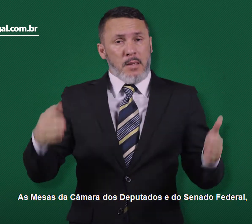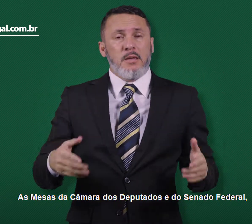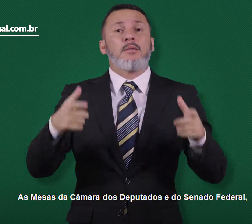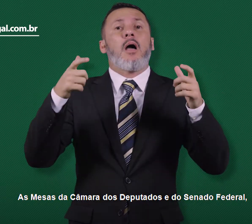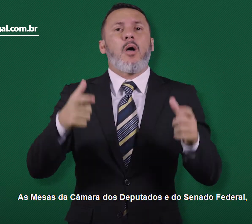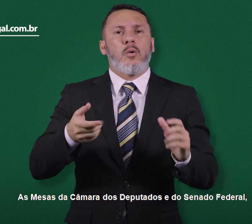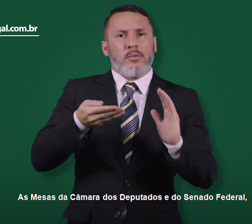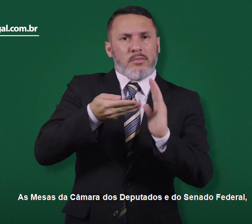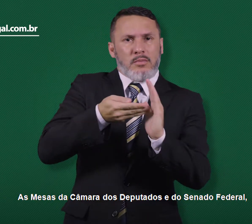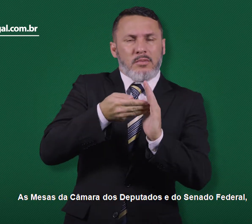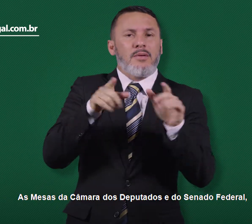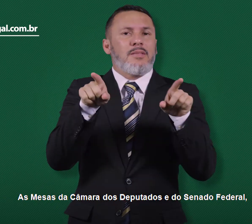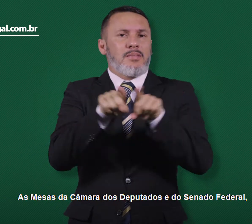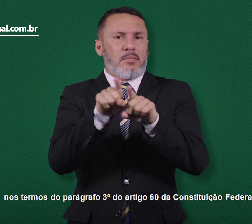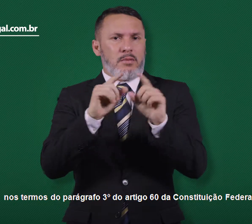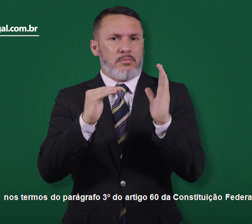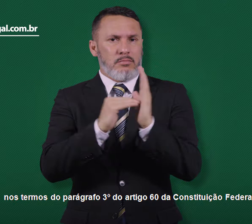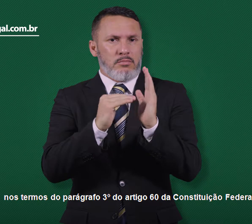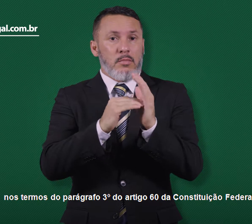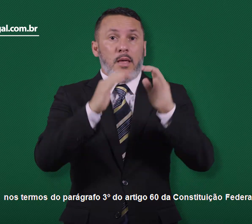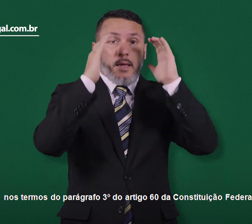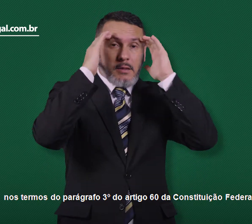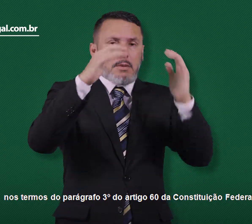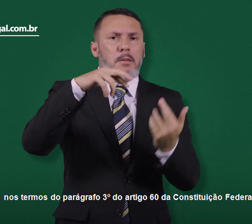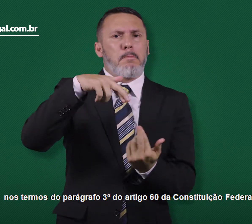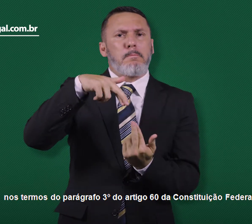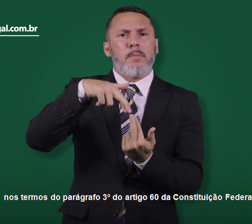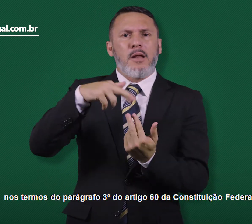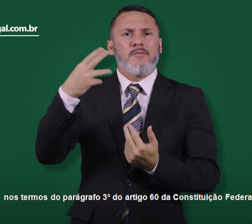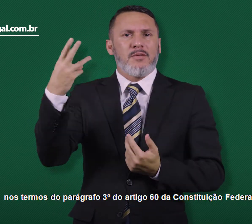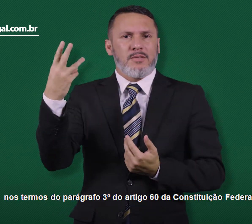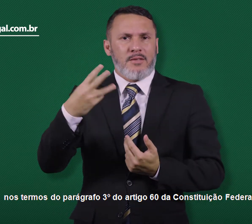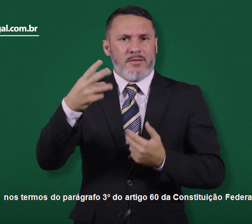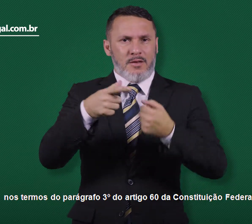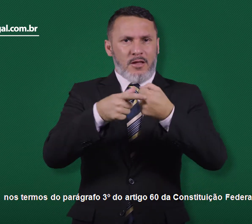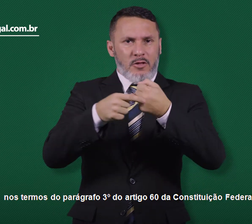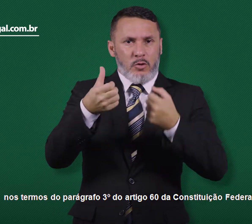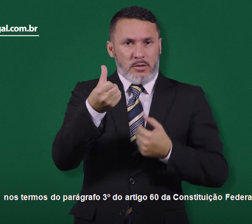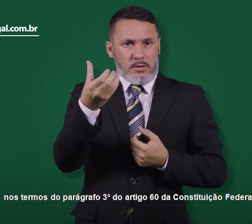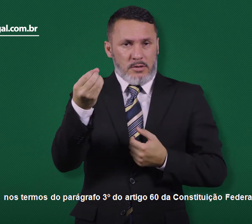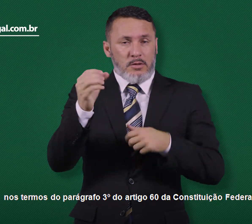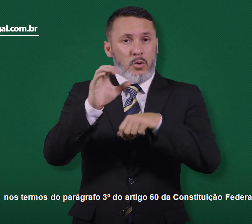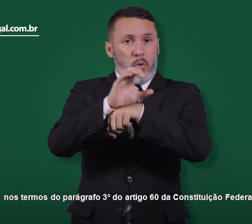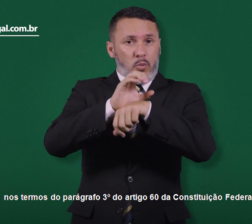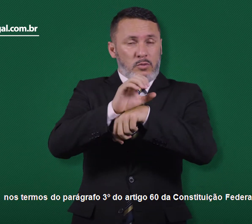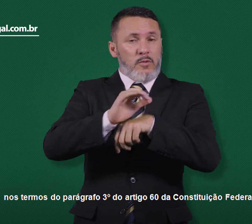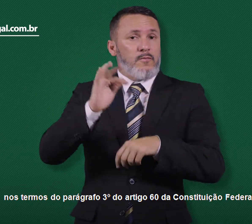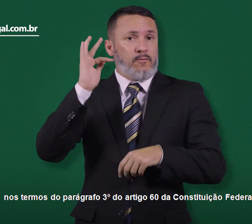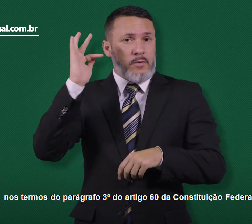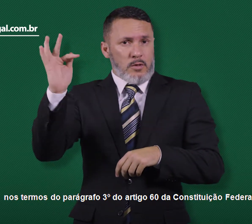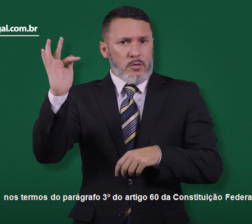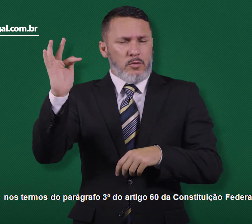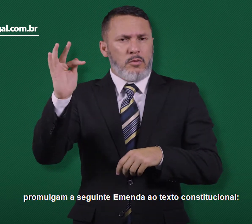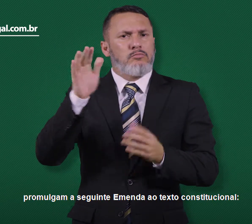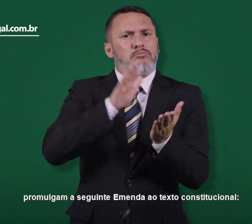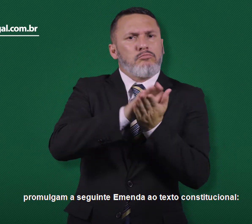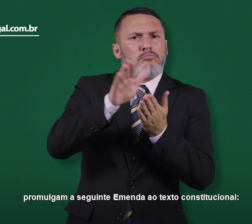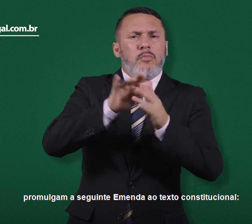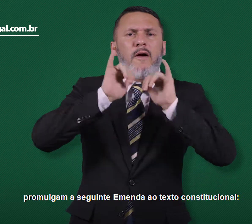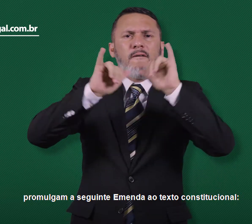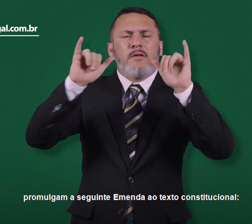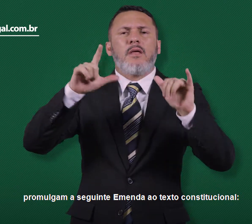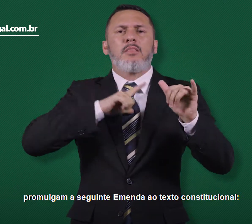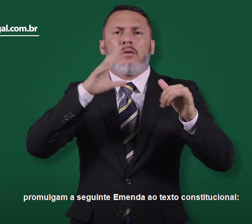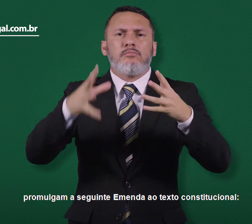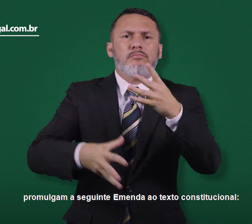dos Deputados e do Senado Federal, nos termos do parágrafo 3º do artigo 60 da Constituição Federal,